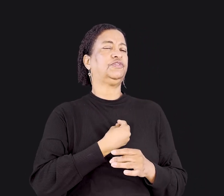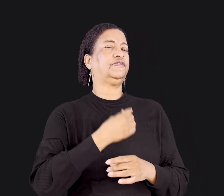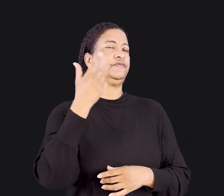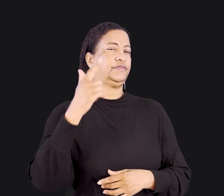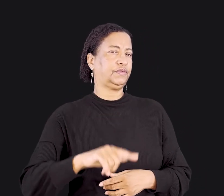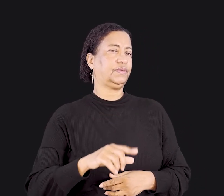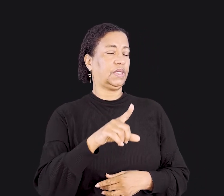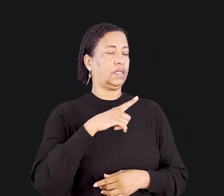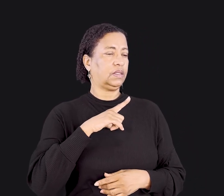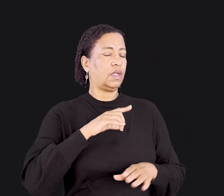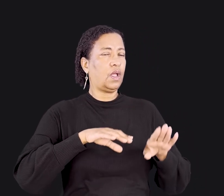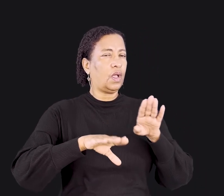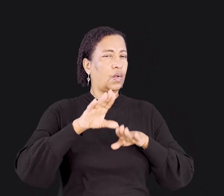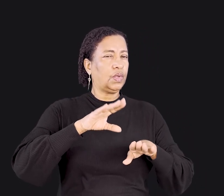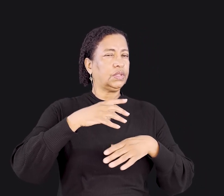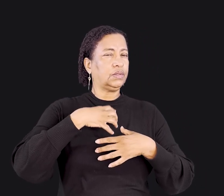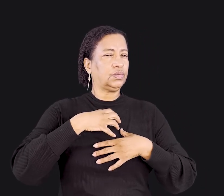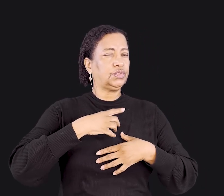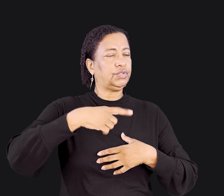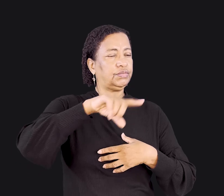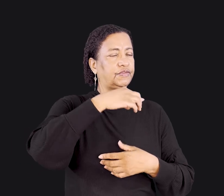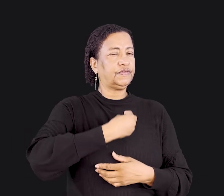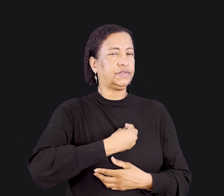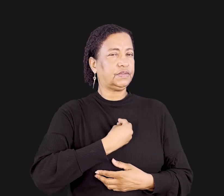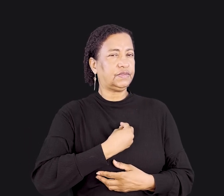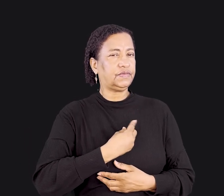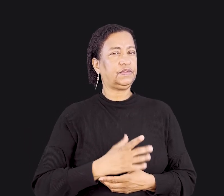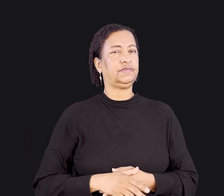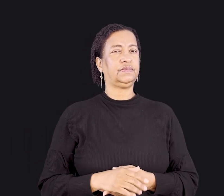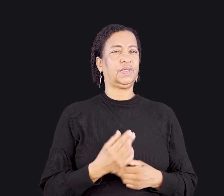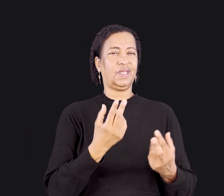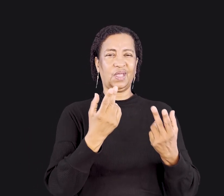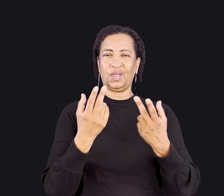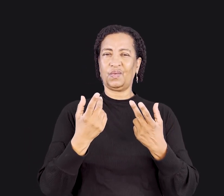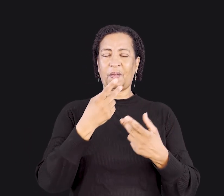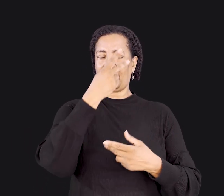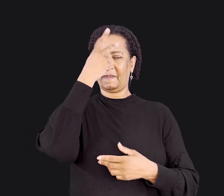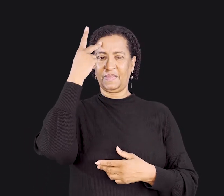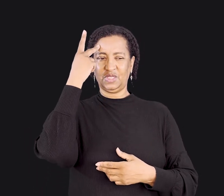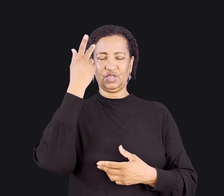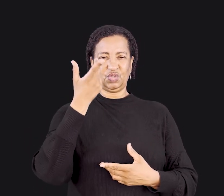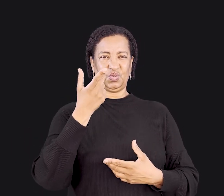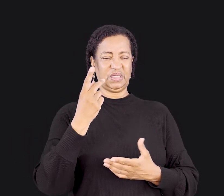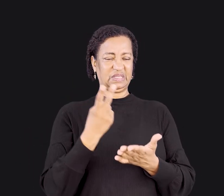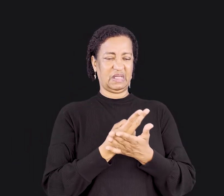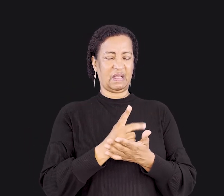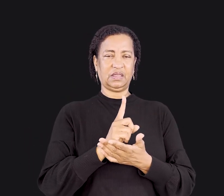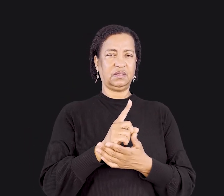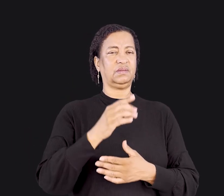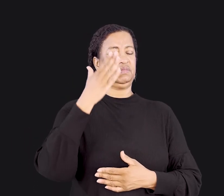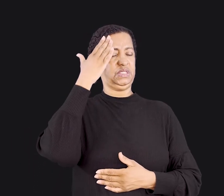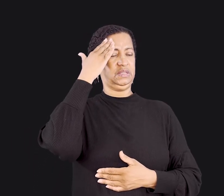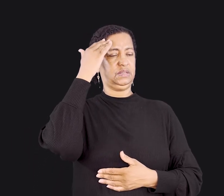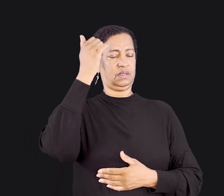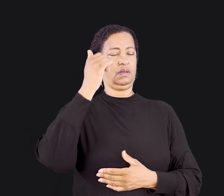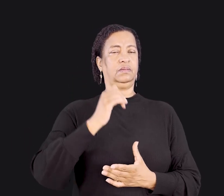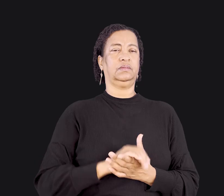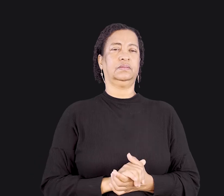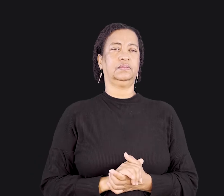diz: tenham cuidado com a maneira como vocês vivem, que não seja como insensatos, mas como sábios. Alguns crentes estão